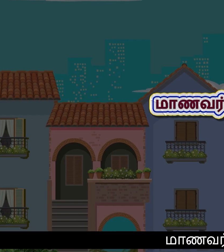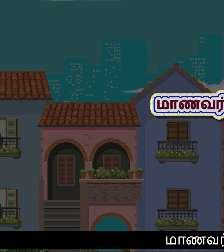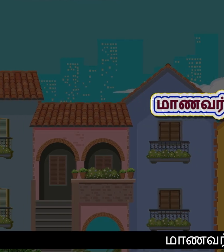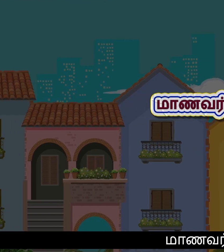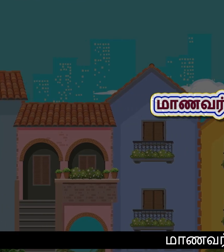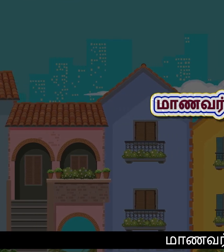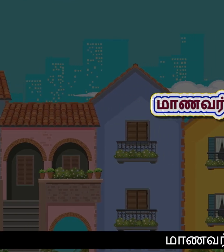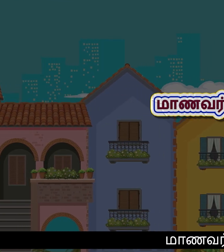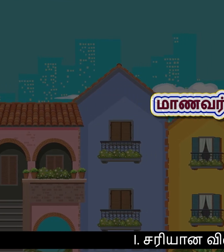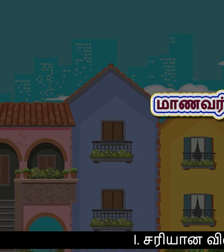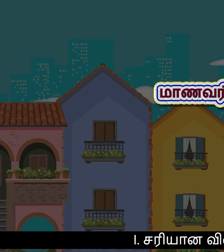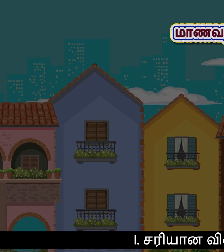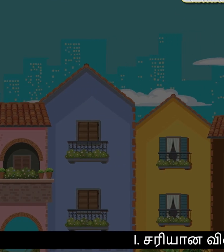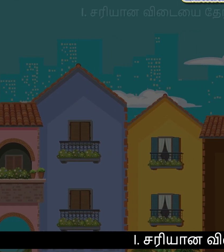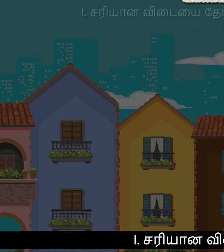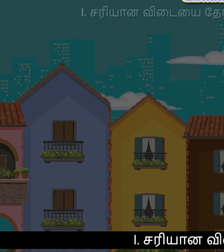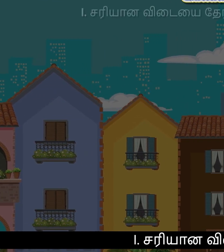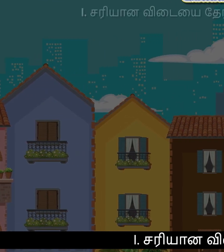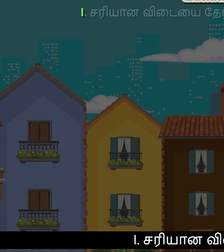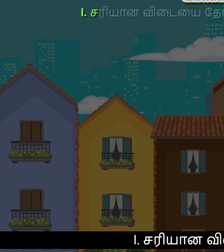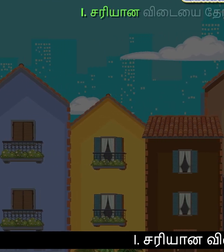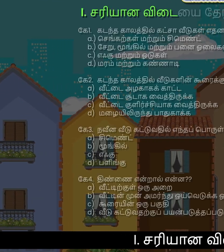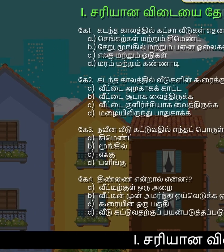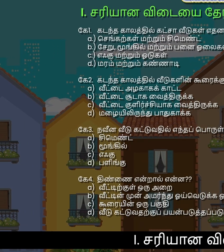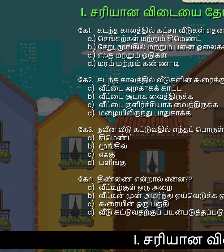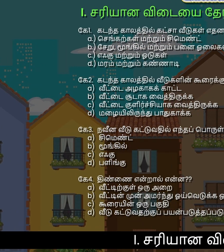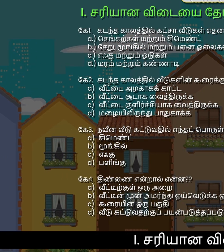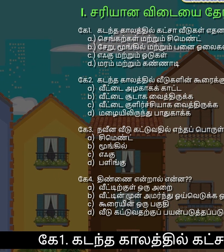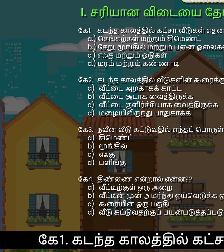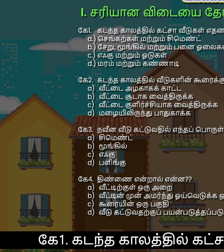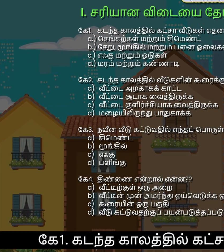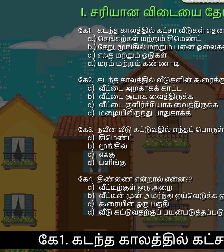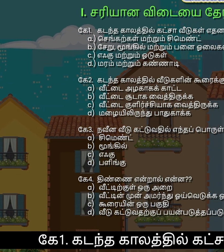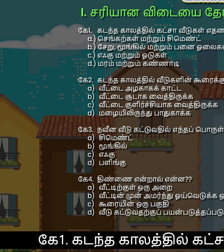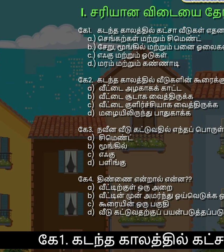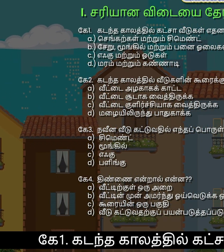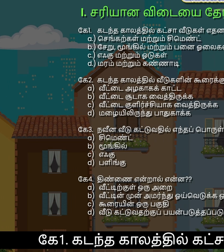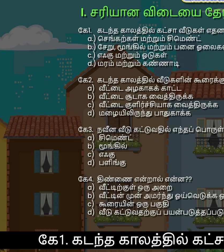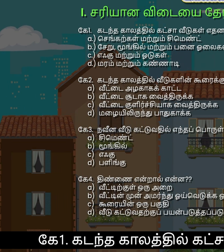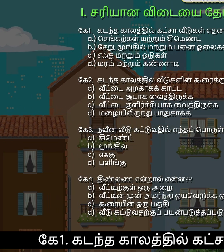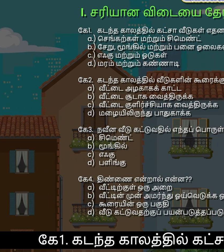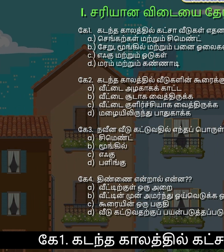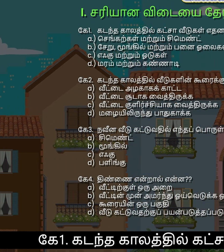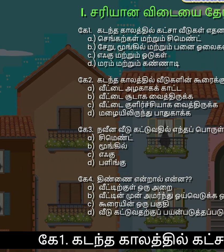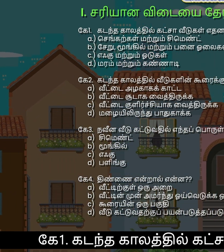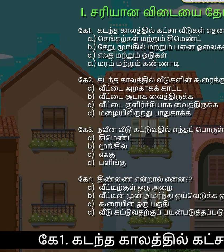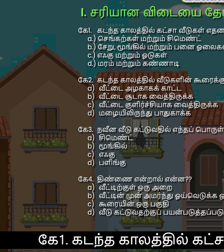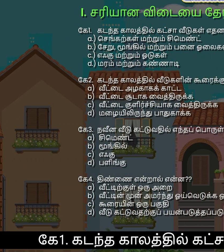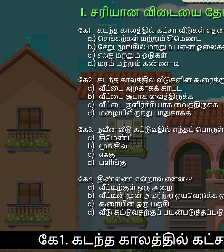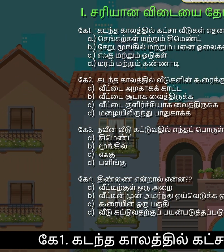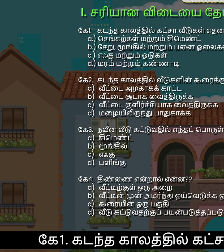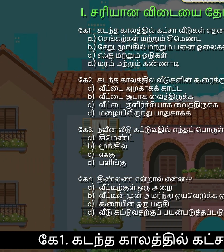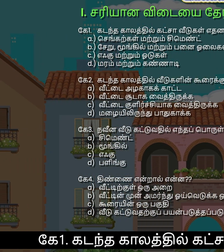மாணவர் அறிவு மதிப்பீடு. சரியான விடையை தேர்ந்தெடுக்கவும். கேள்வி 1. கடந்த